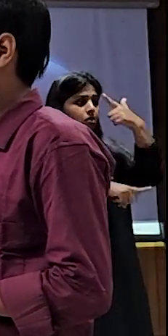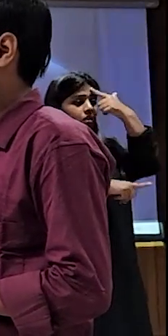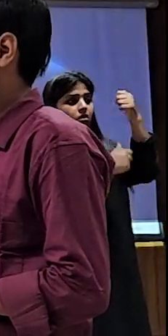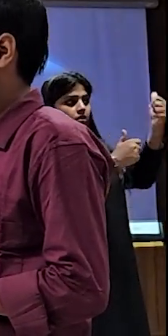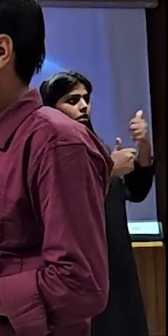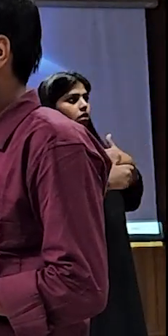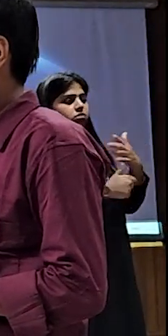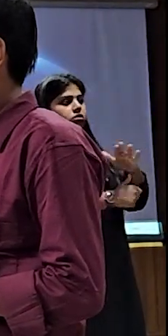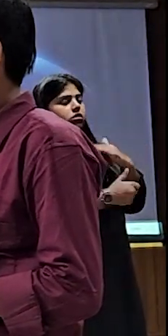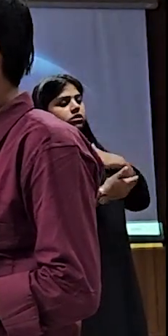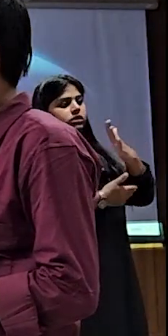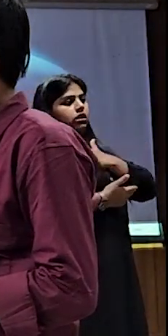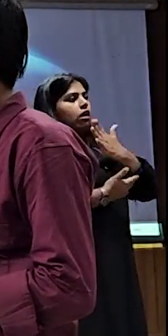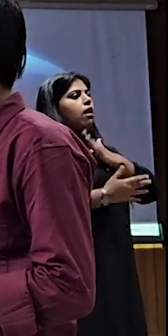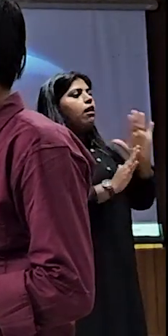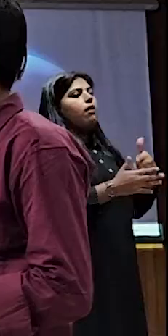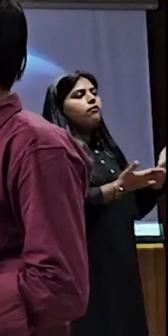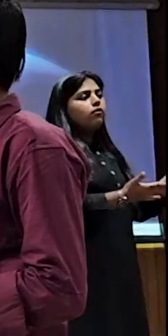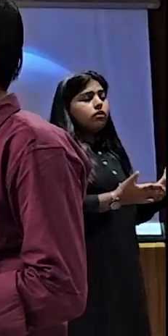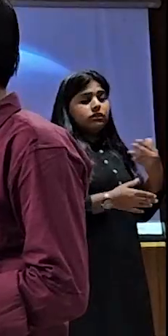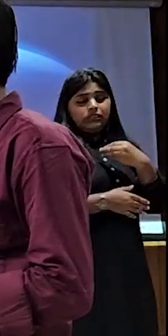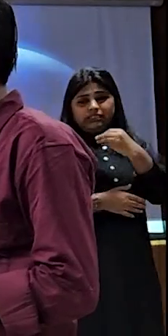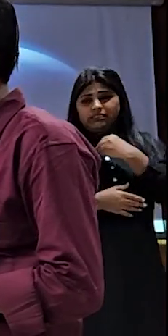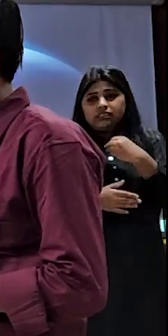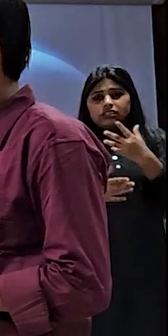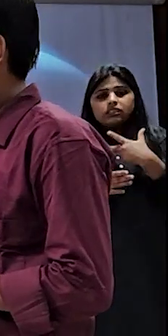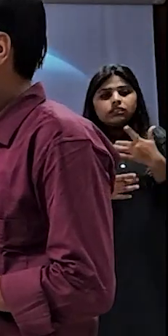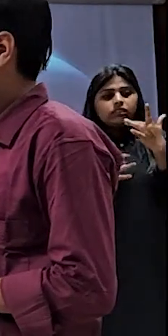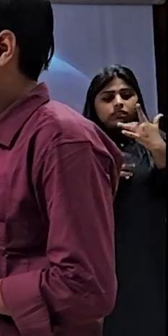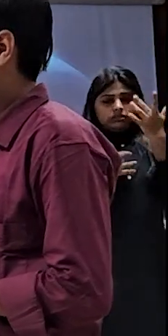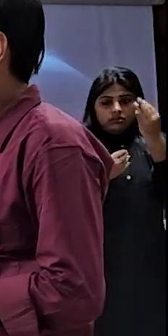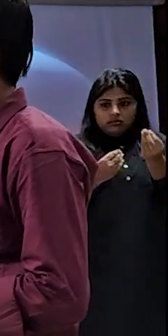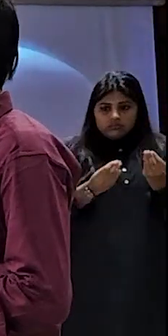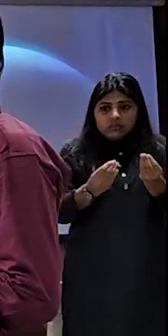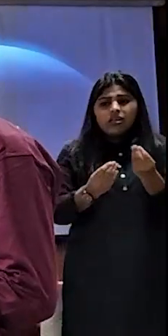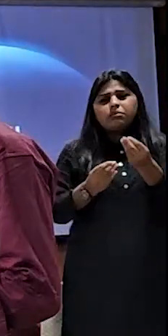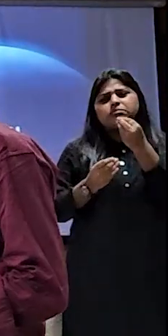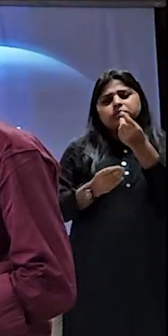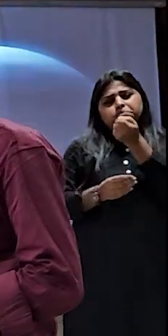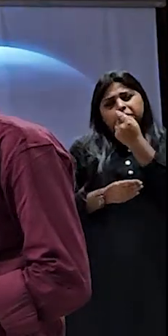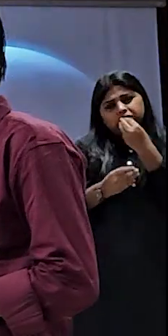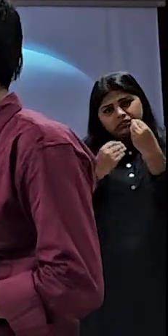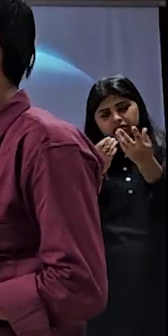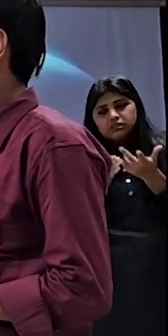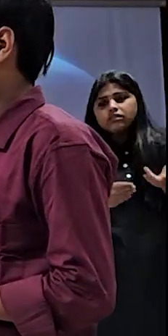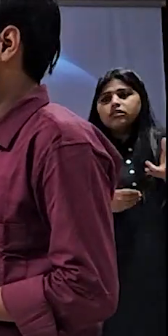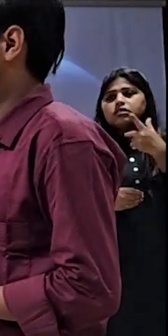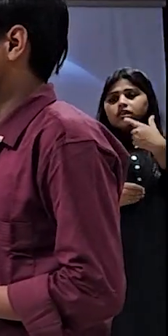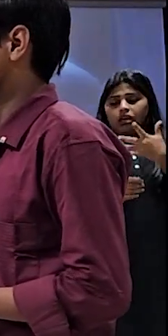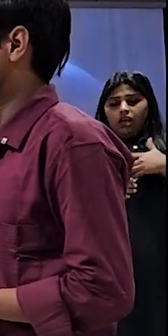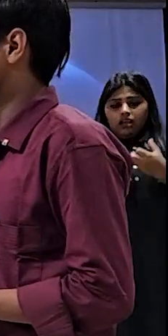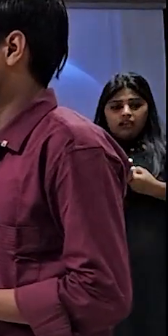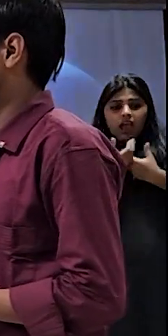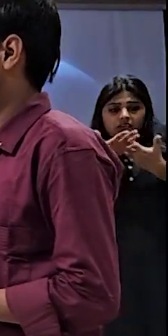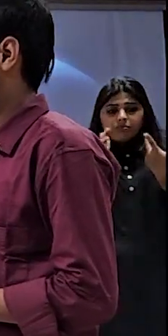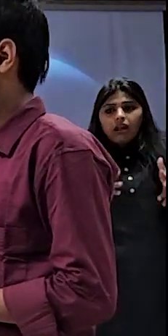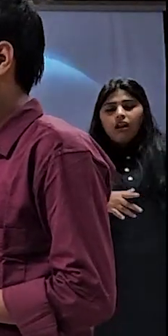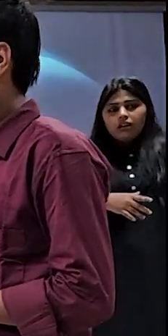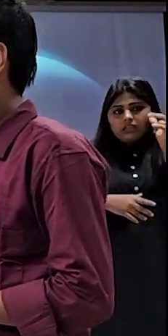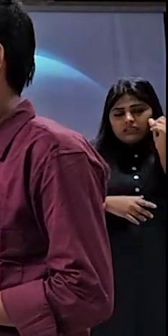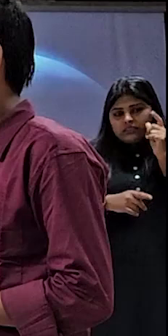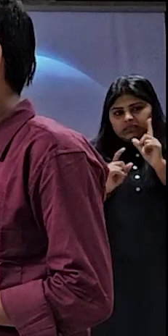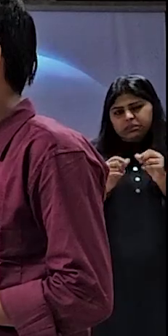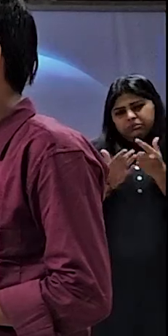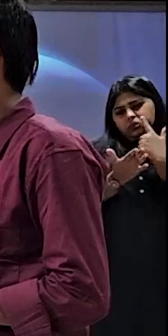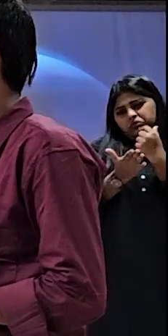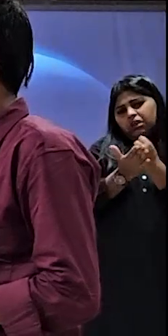बच गई। पर डॉक्टर, आप इसको दवा तो दो, इससे ठीक तो करो। ये हमसे बात कर सके, ये हमारी भावनाओं को सुन सके, ये समझ सके।